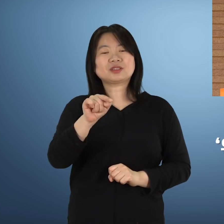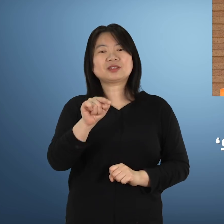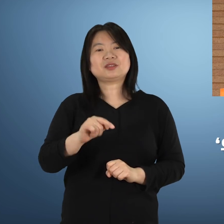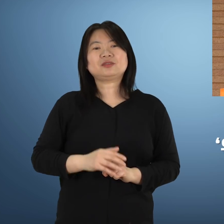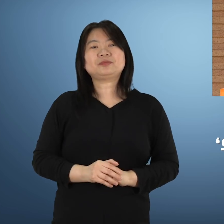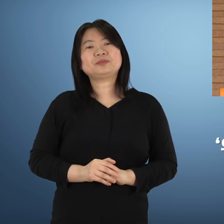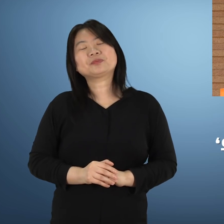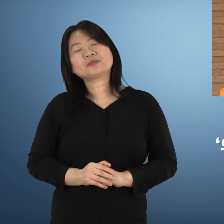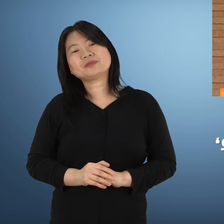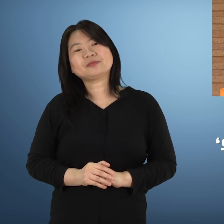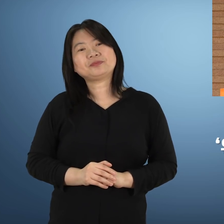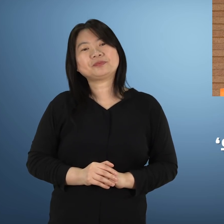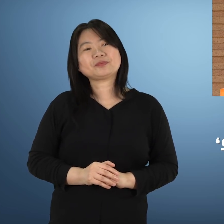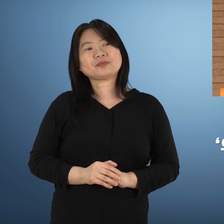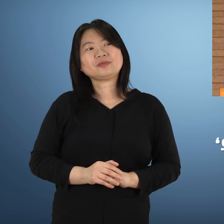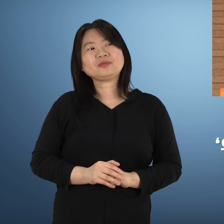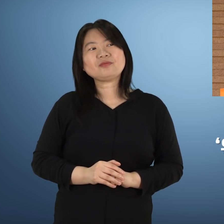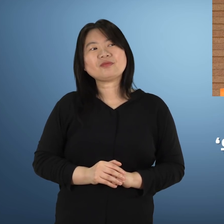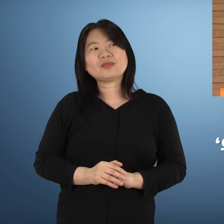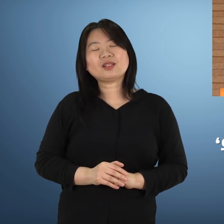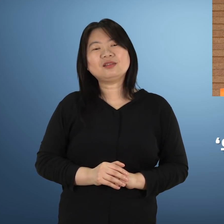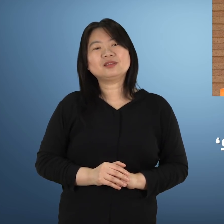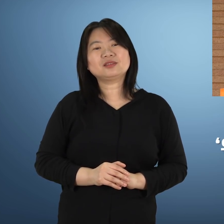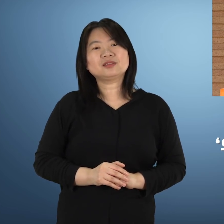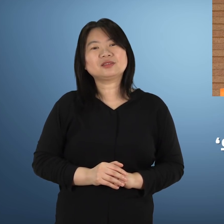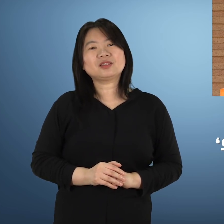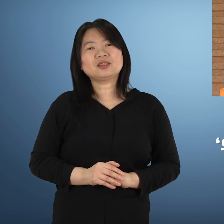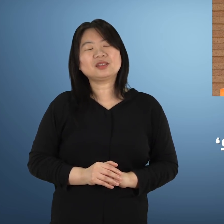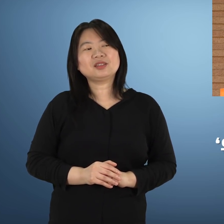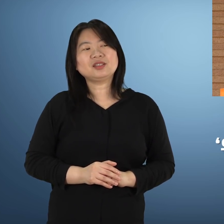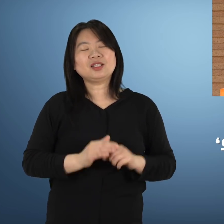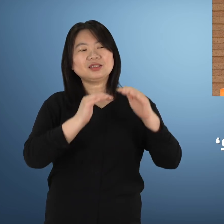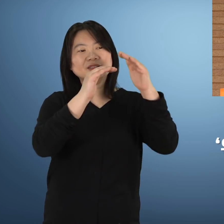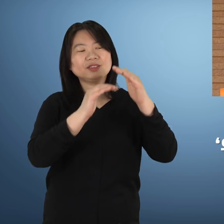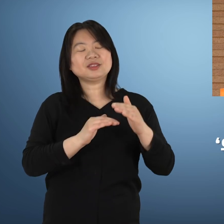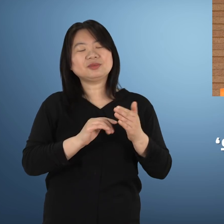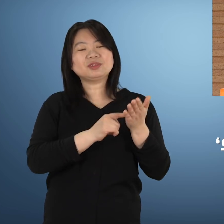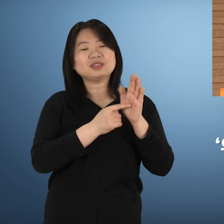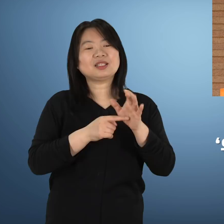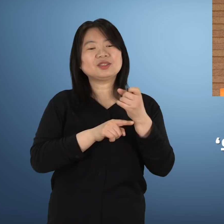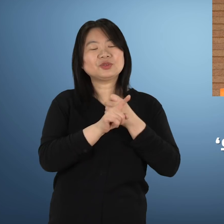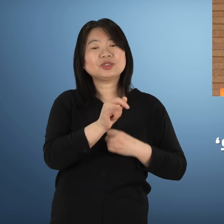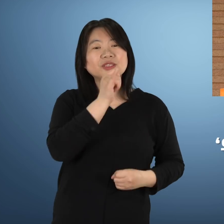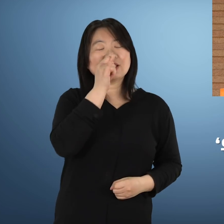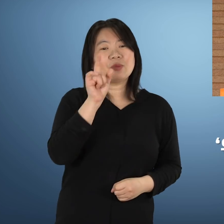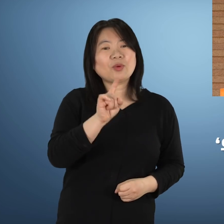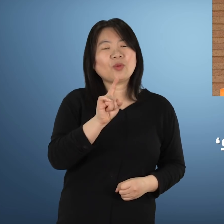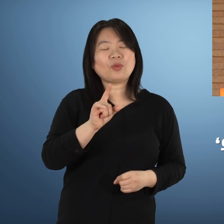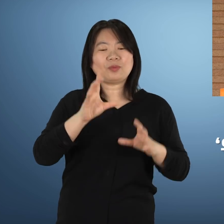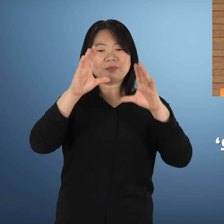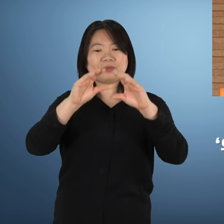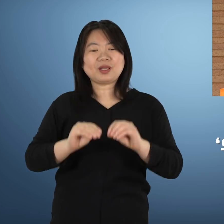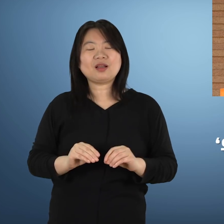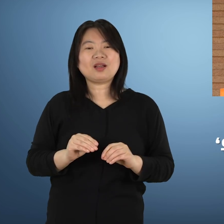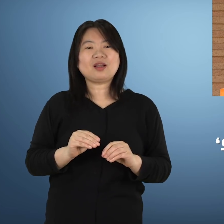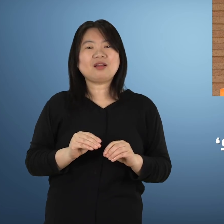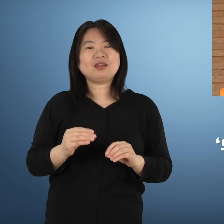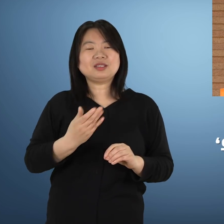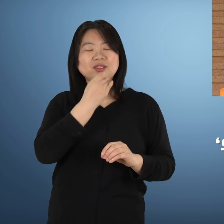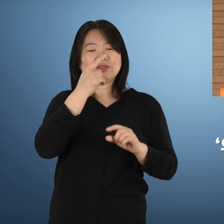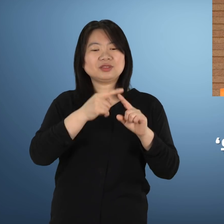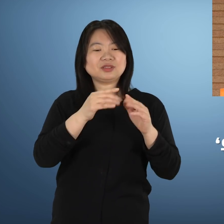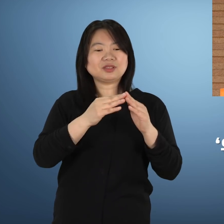그 메커니즘이 암시하고 있는 바가 뭘까요? 그 폐허가 되어버린